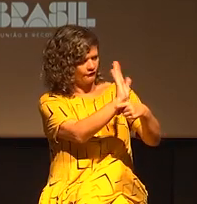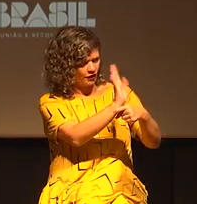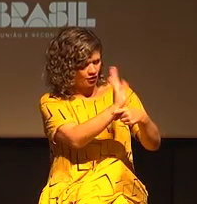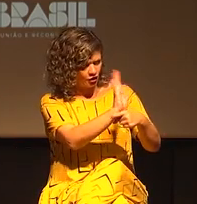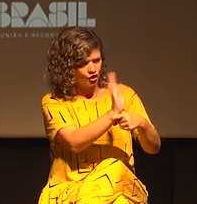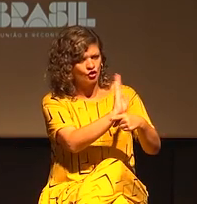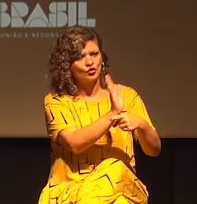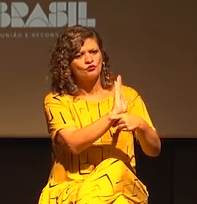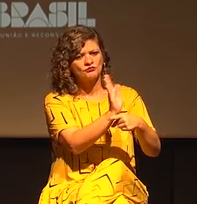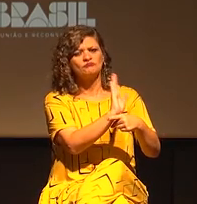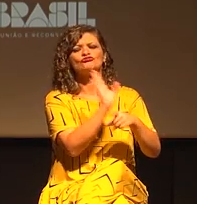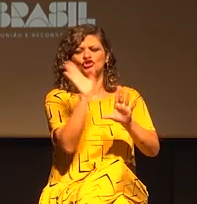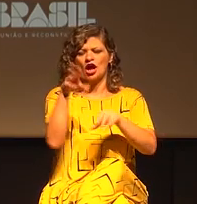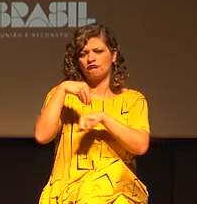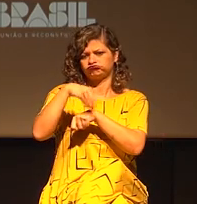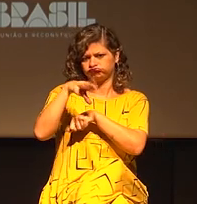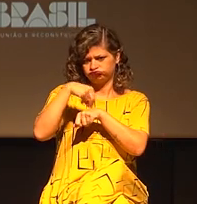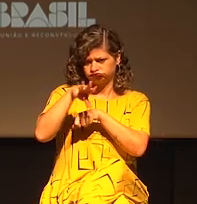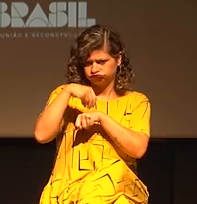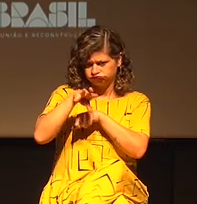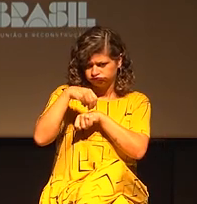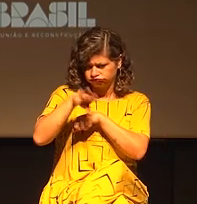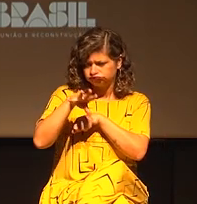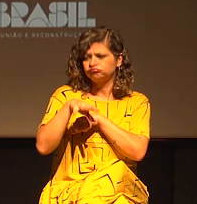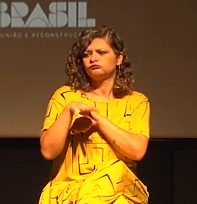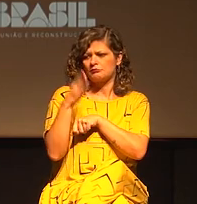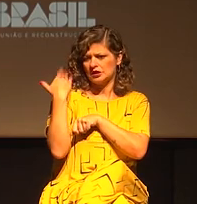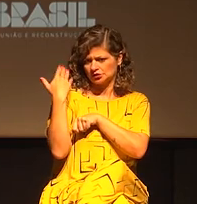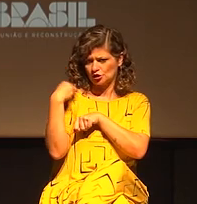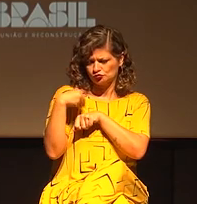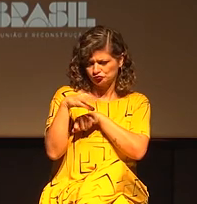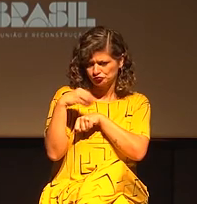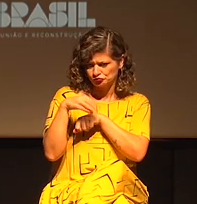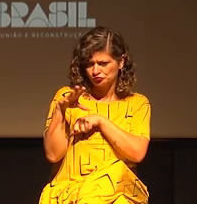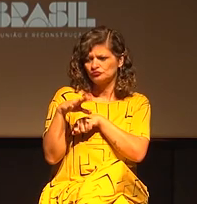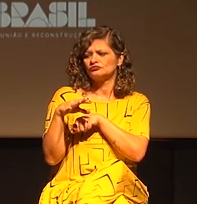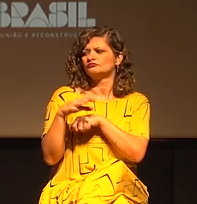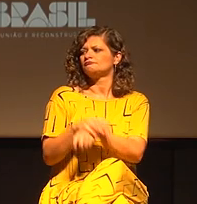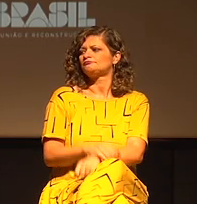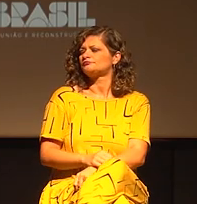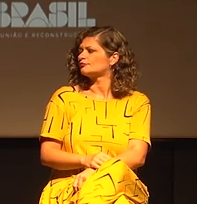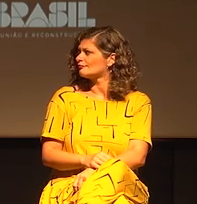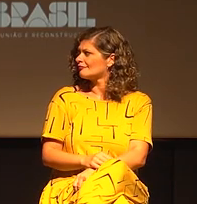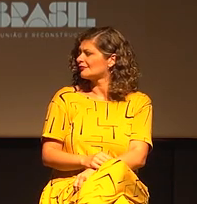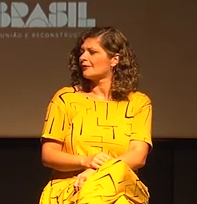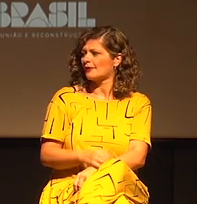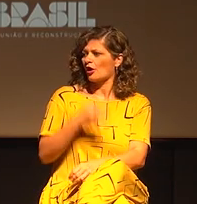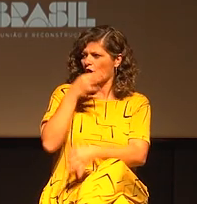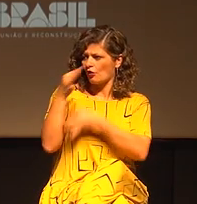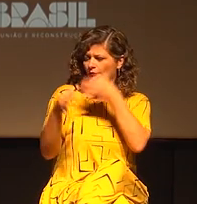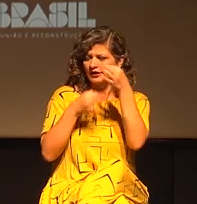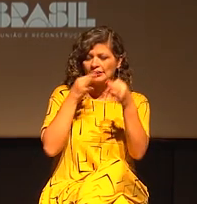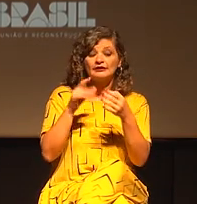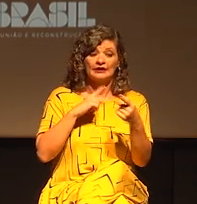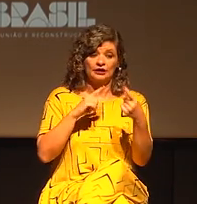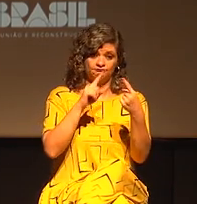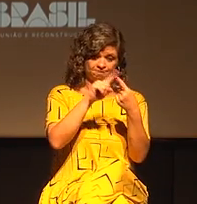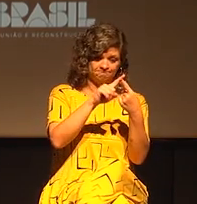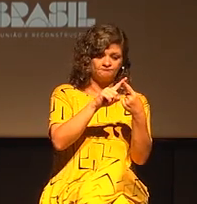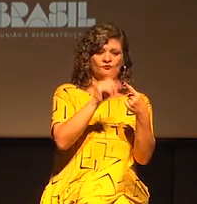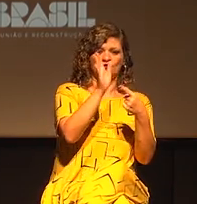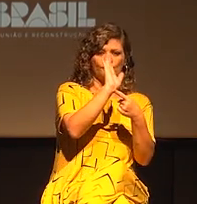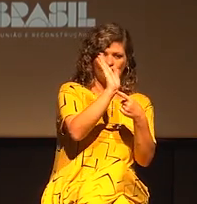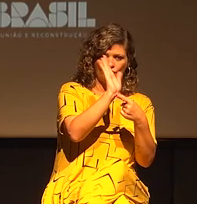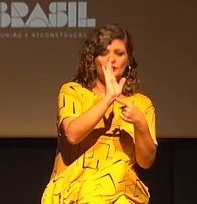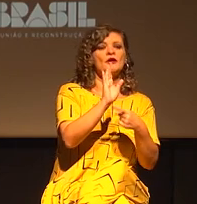gente sugeriu paraos nossos eh parceiras aqui a a comentar são dois filmes O